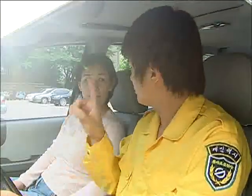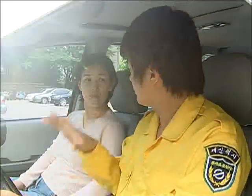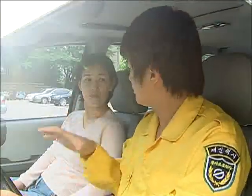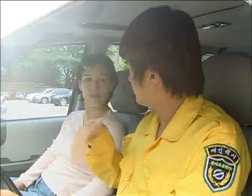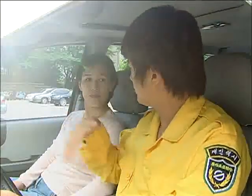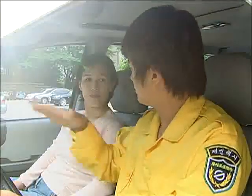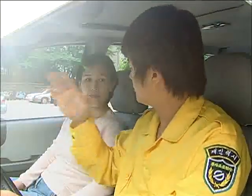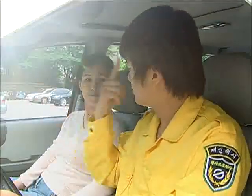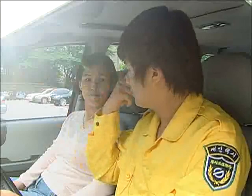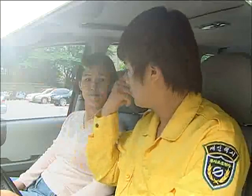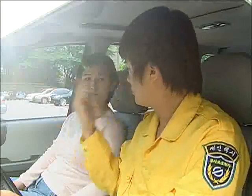어디로 가십니까?